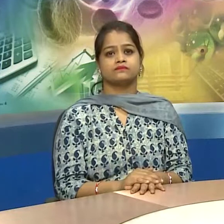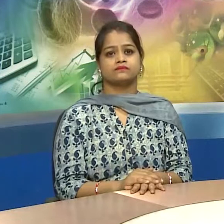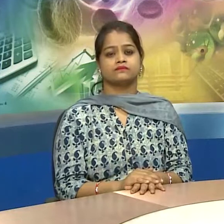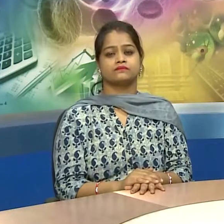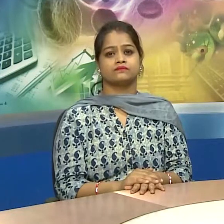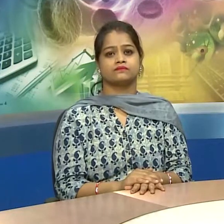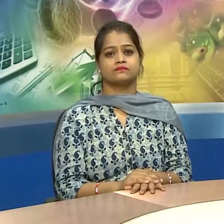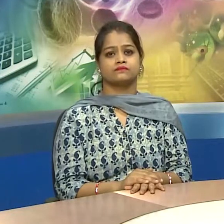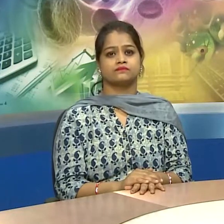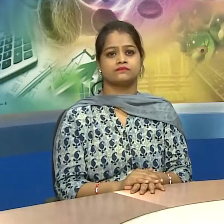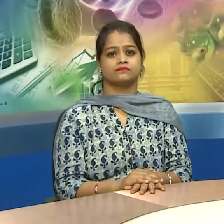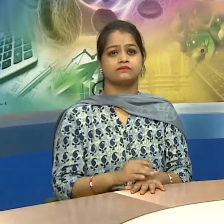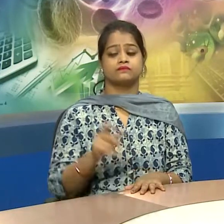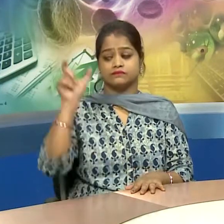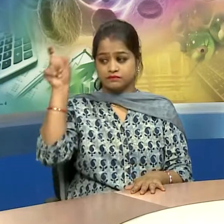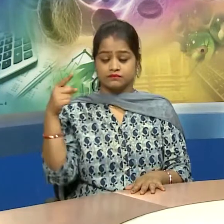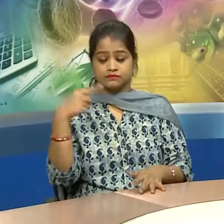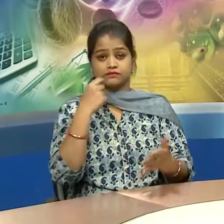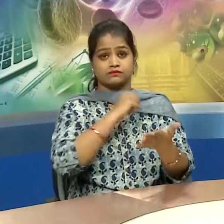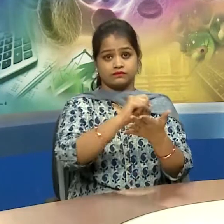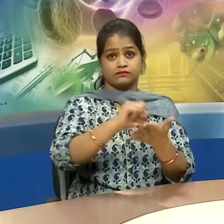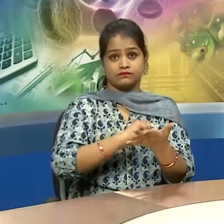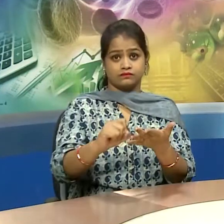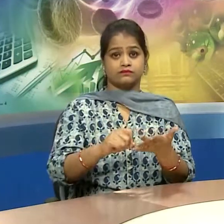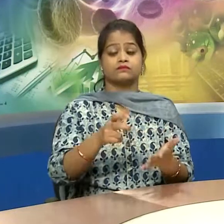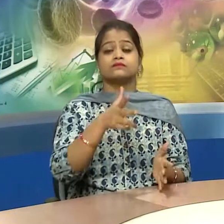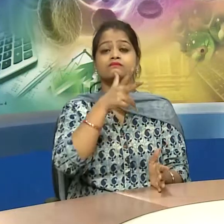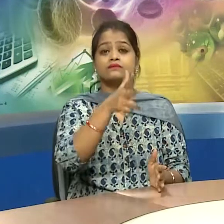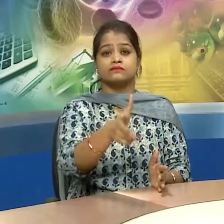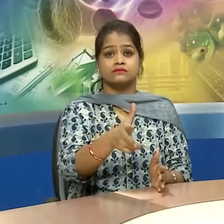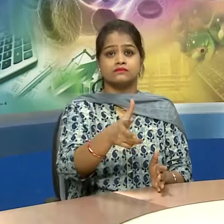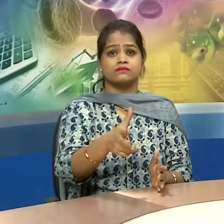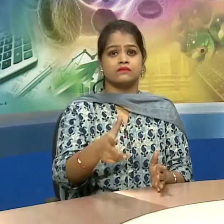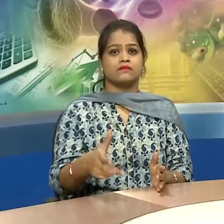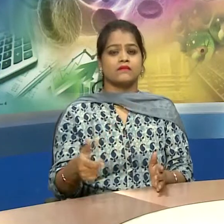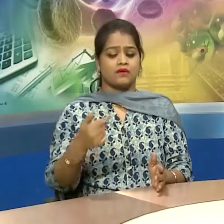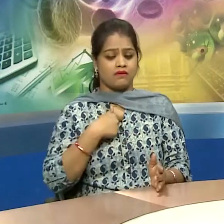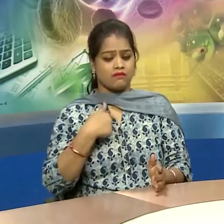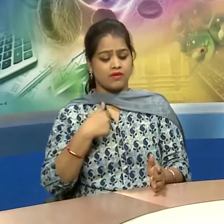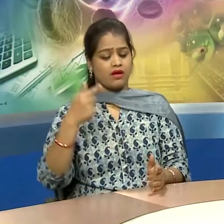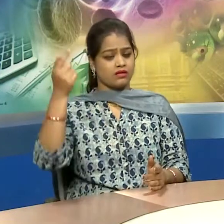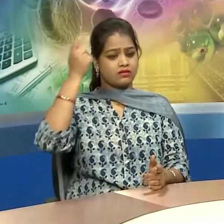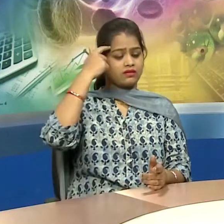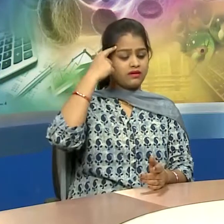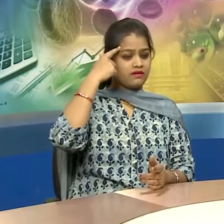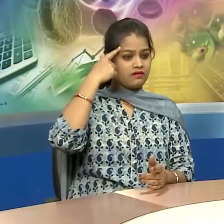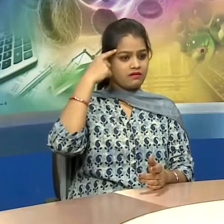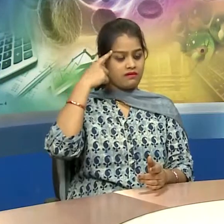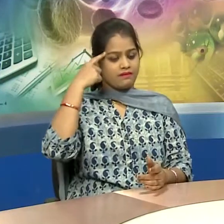लेखक ने क्यों कहा कि हमारे विचार लचीले हों? स्पष्ट कीजिए।